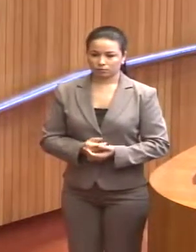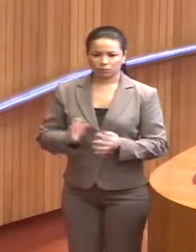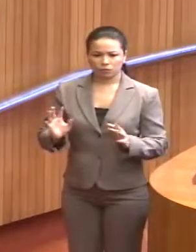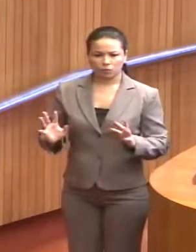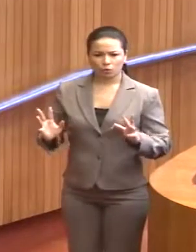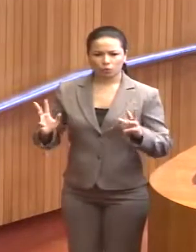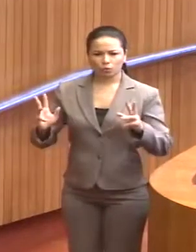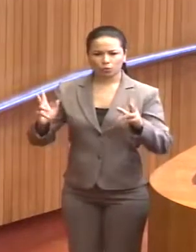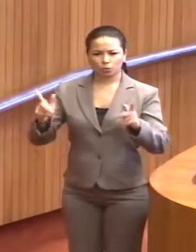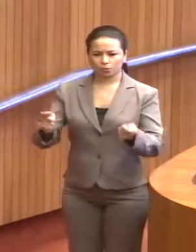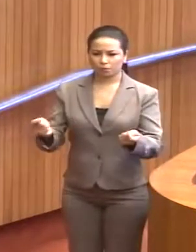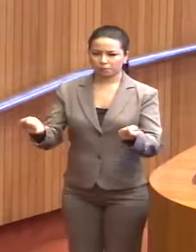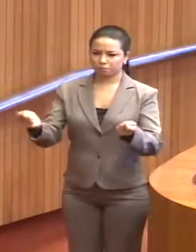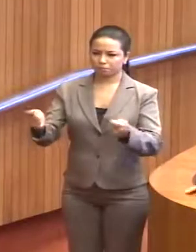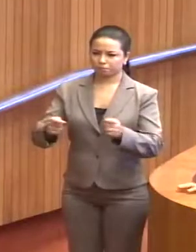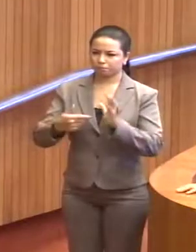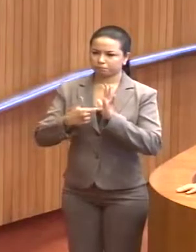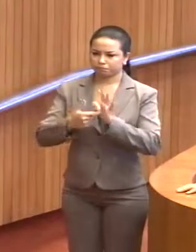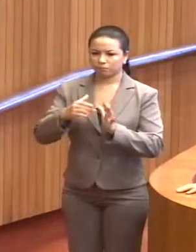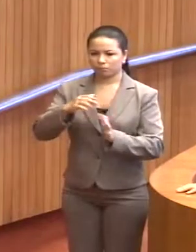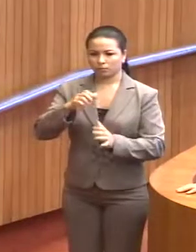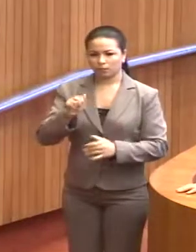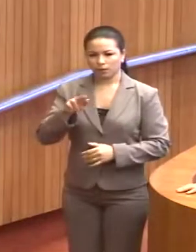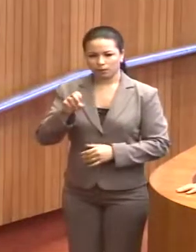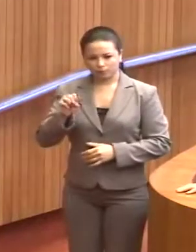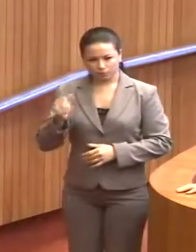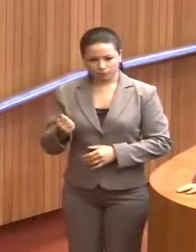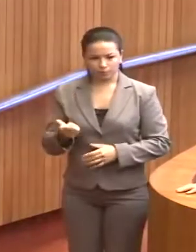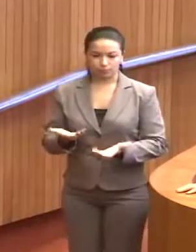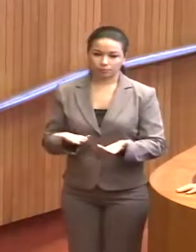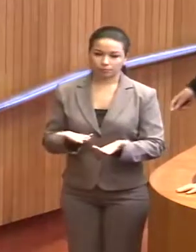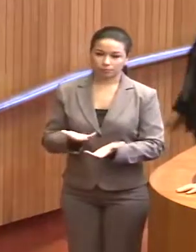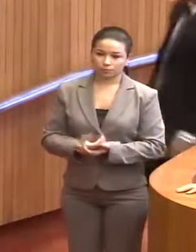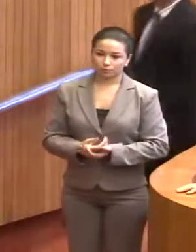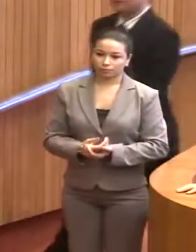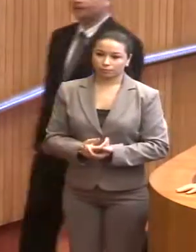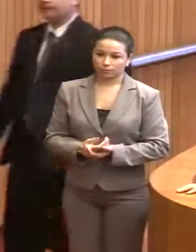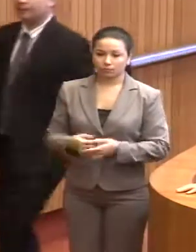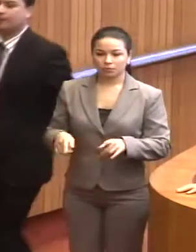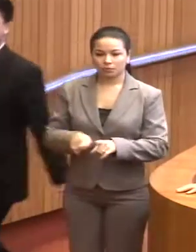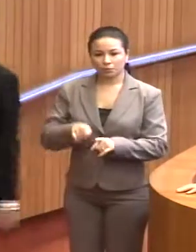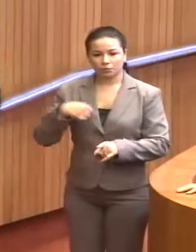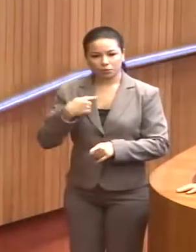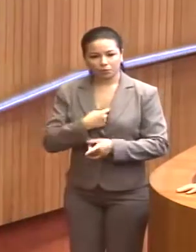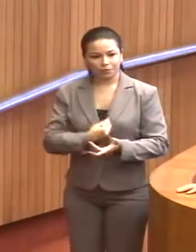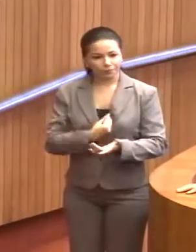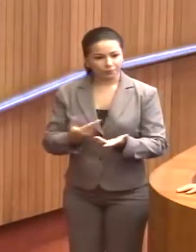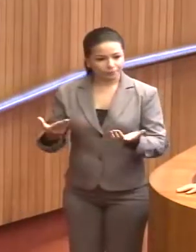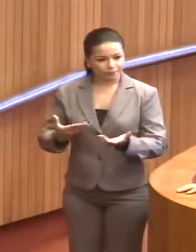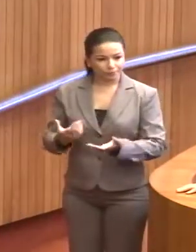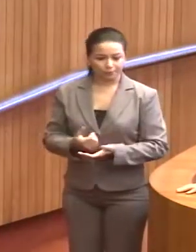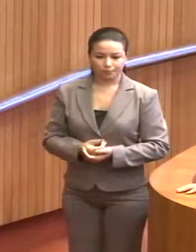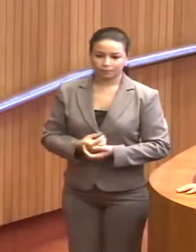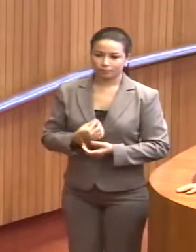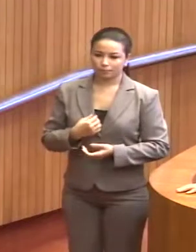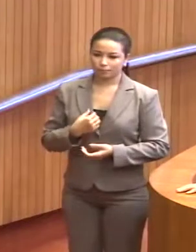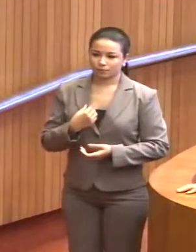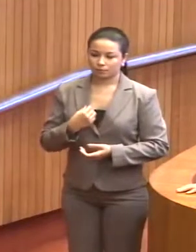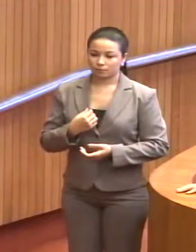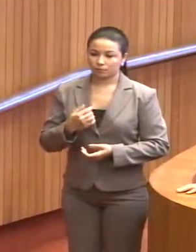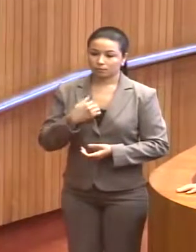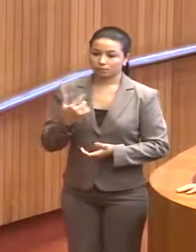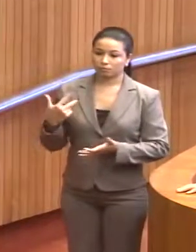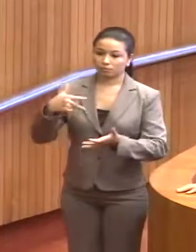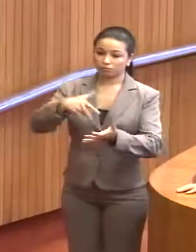todos os ingredientes de um cenário de caos e de barbárie. É o que vivemos atualmente. Eu